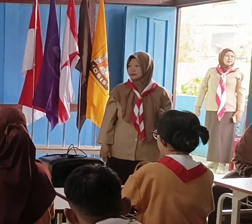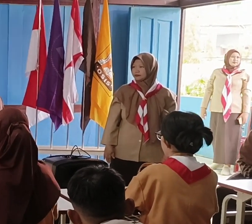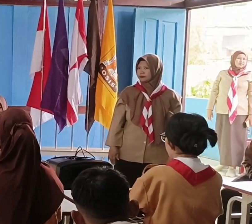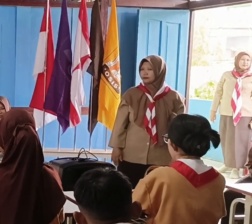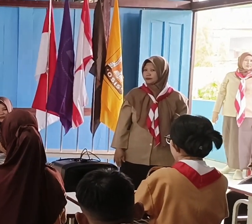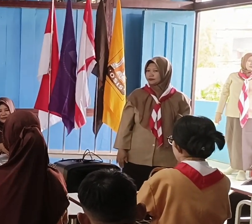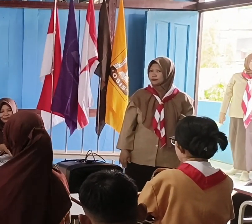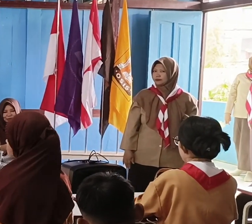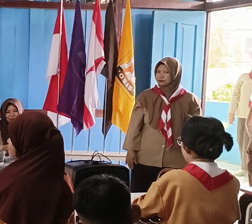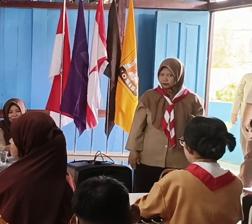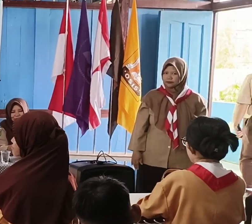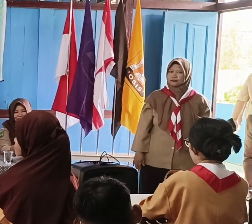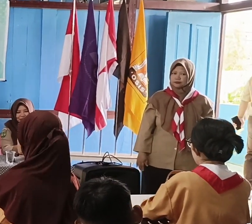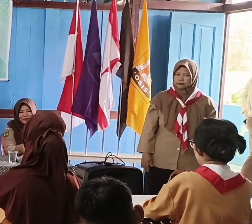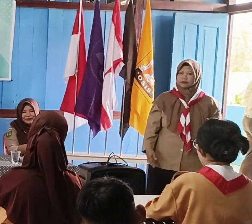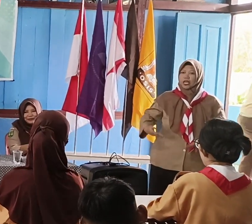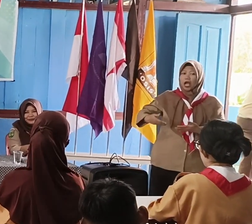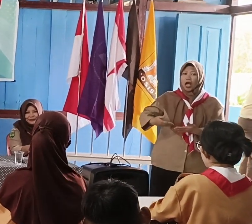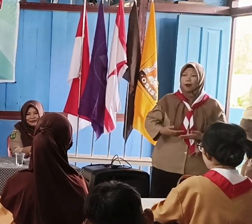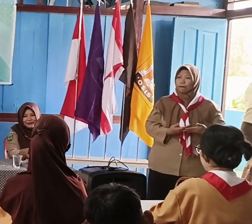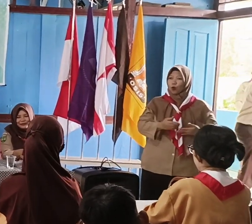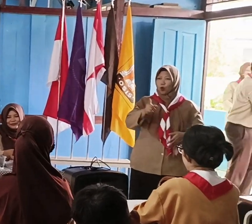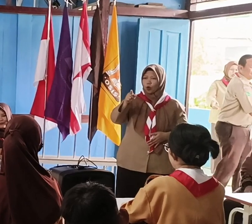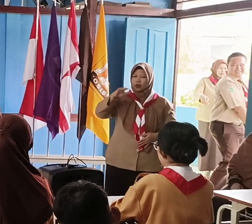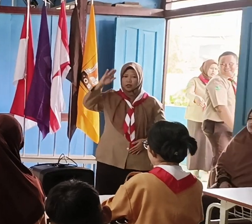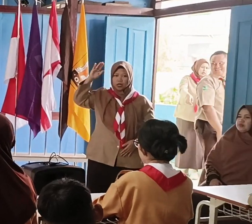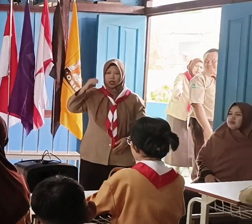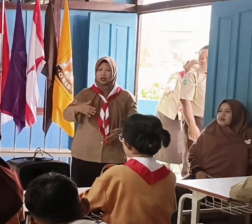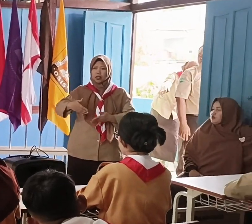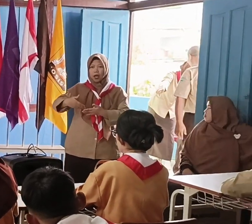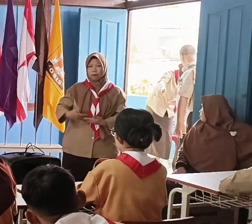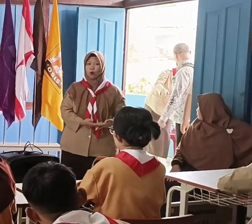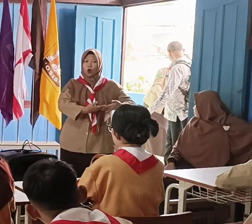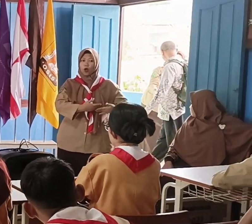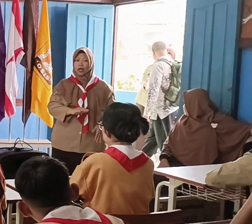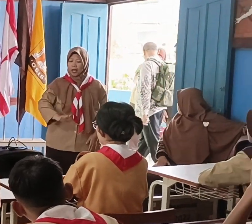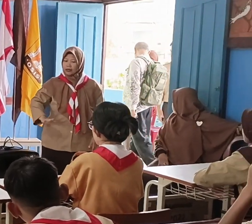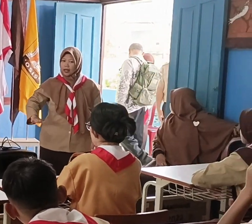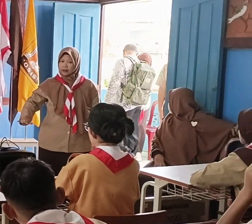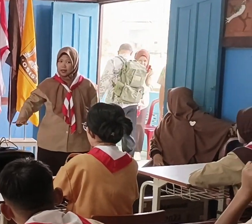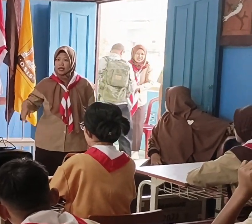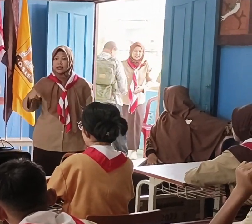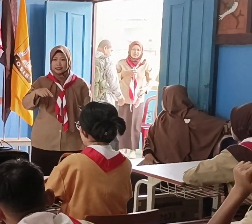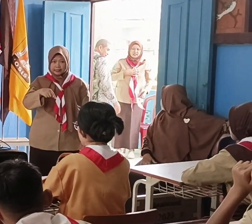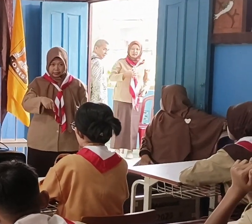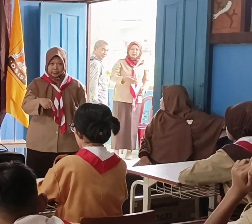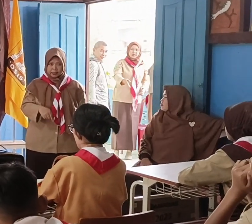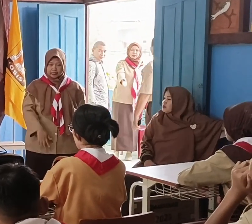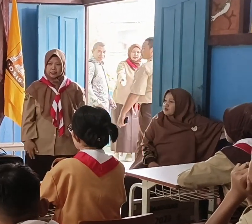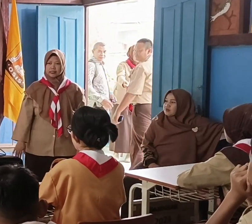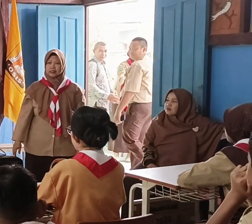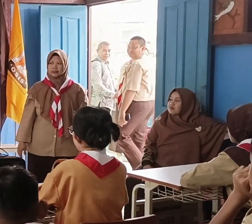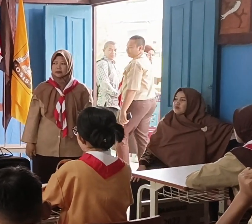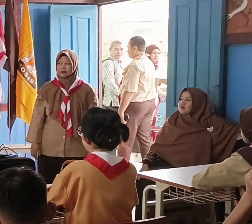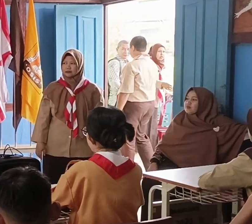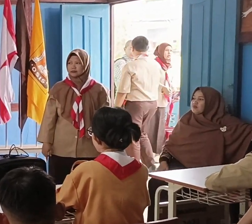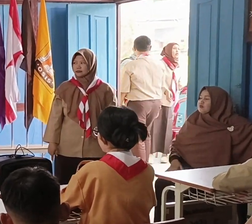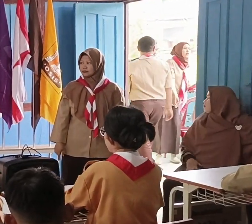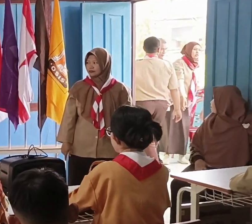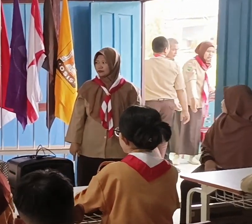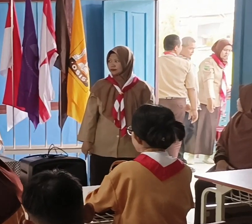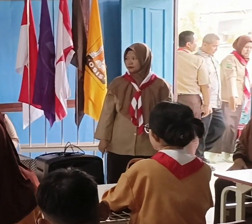bagaimana kakak bisa mendidik adik-adik atau anak-anak kita ini menjadi anak-anak yang mandiri. Itu